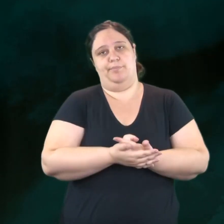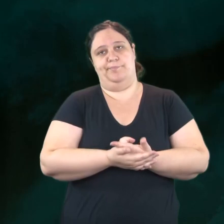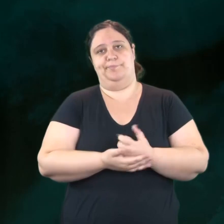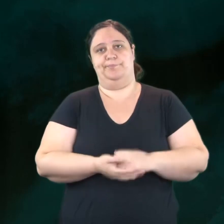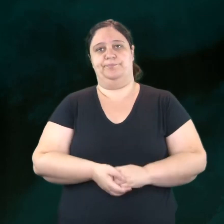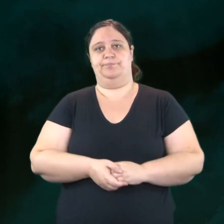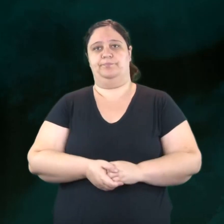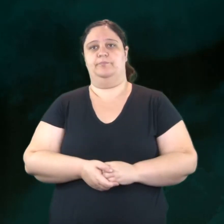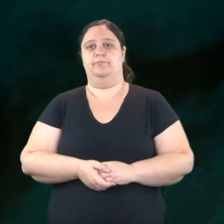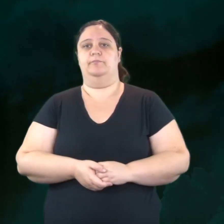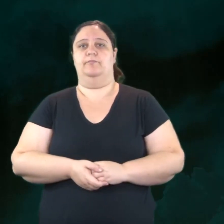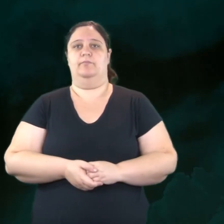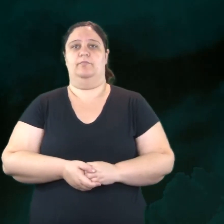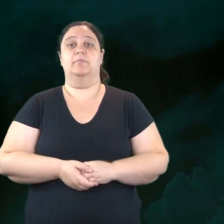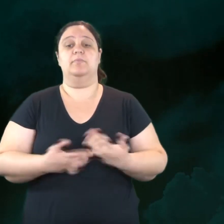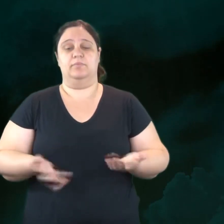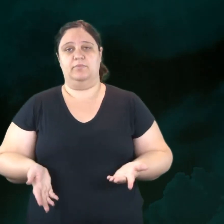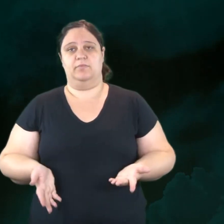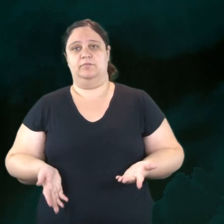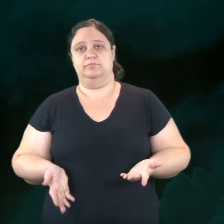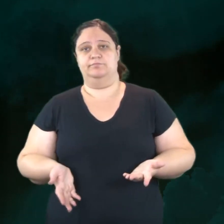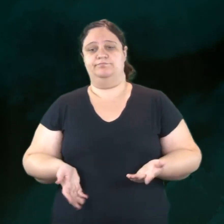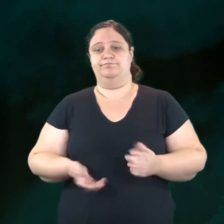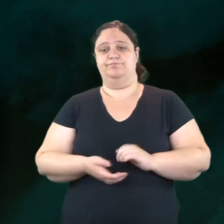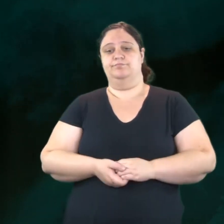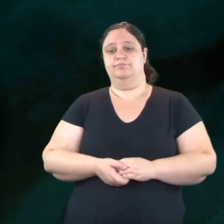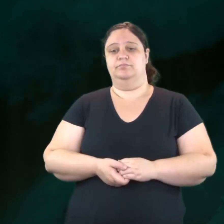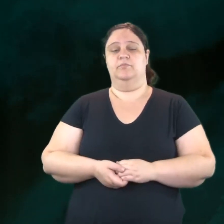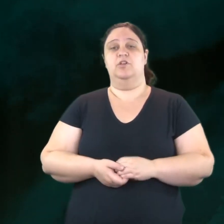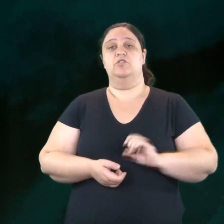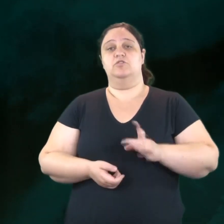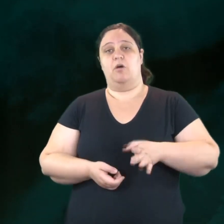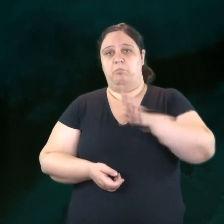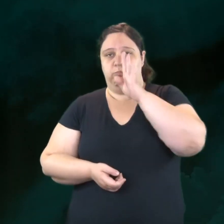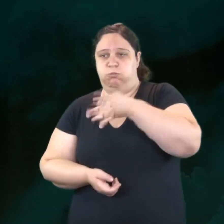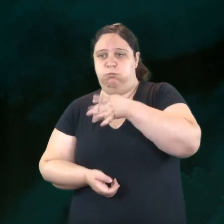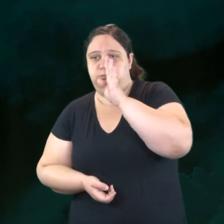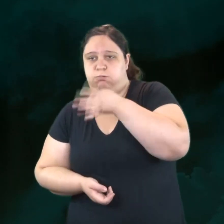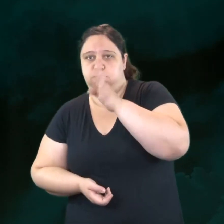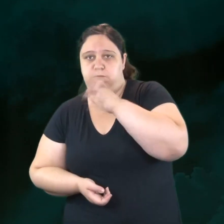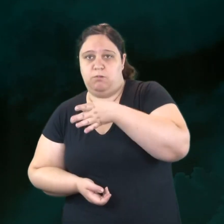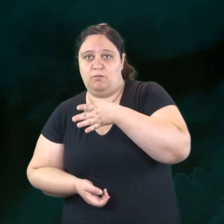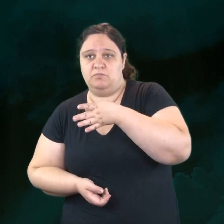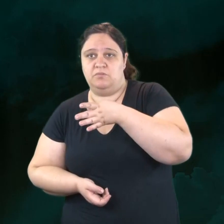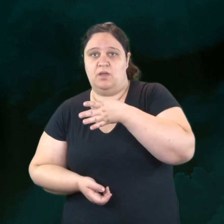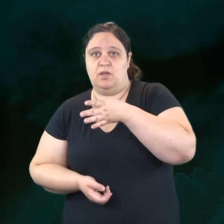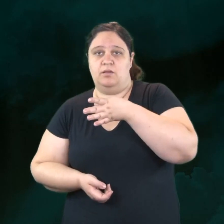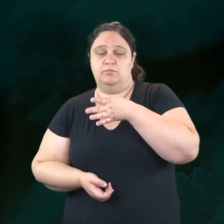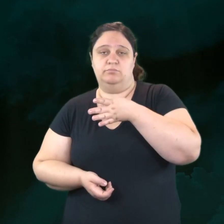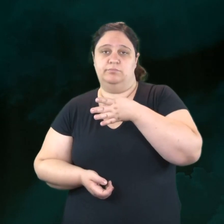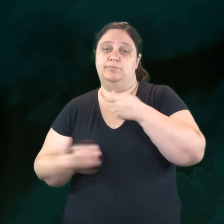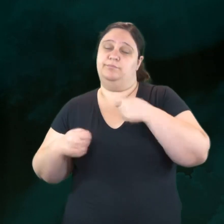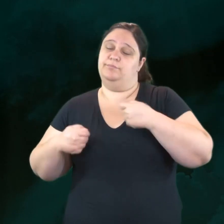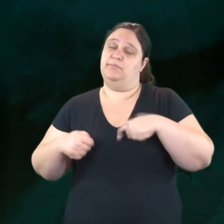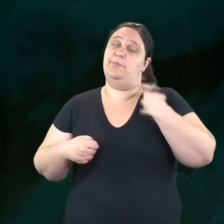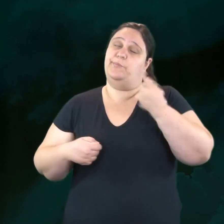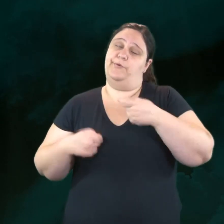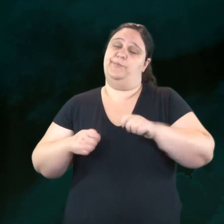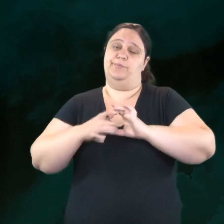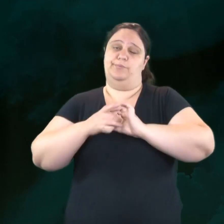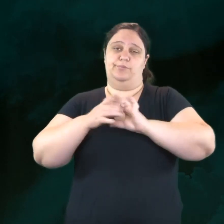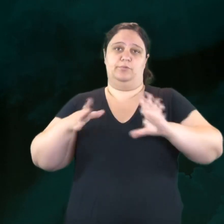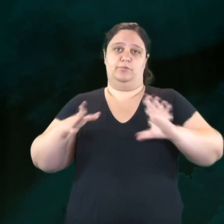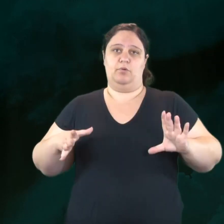mais o que fazer com essas, além dessas acusações, tiveram que soltar Jason e os outros irmãos, e